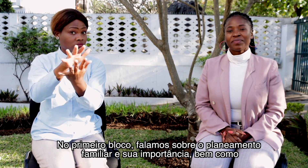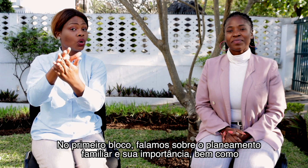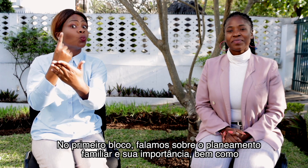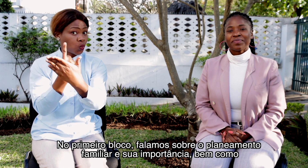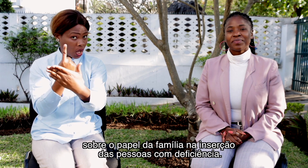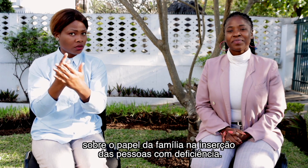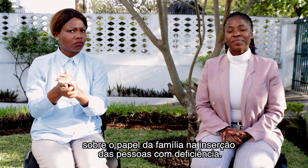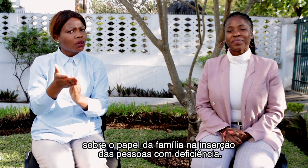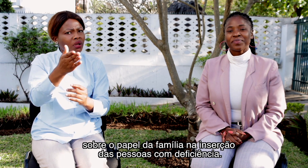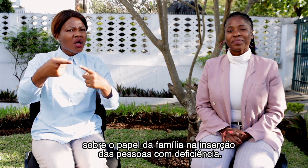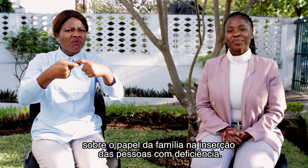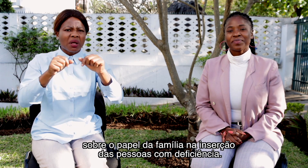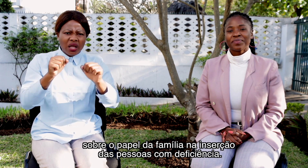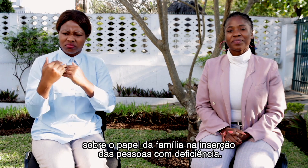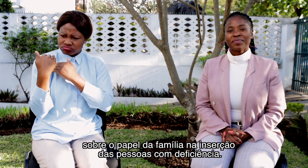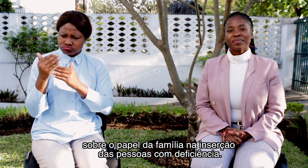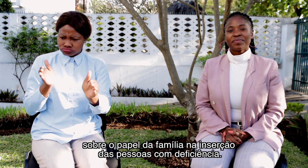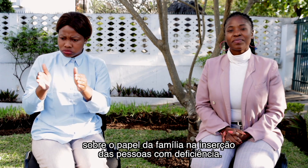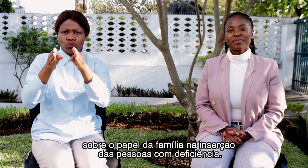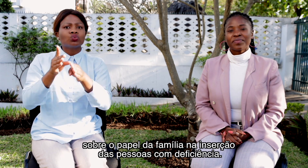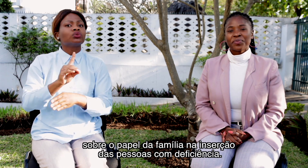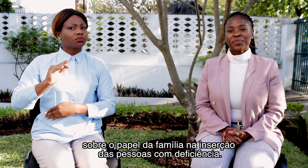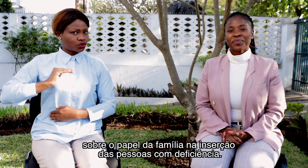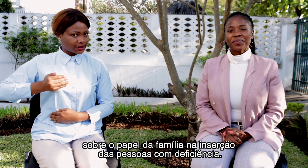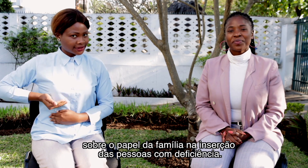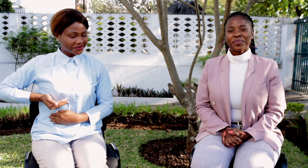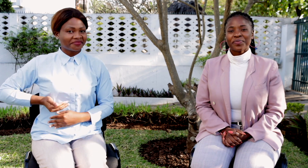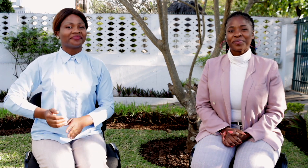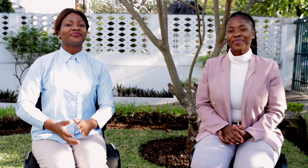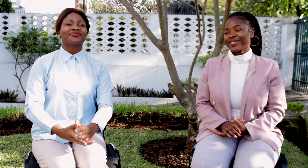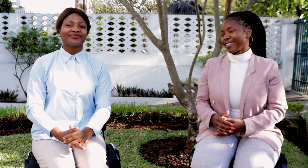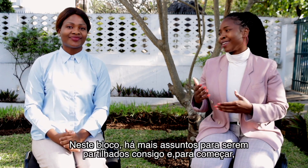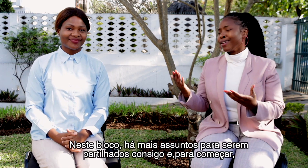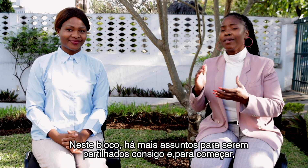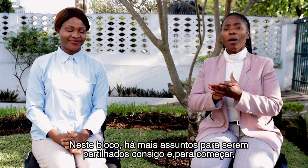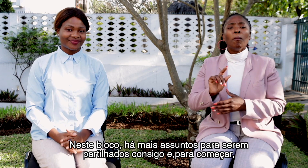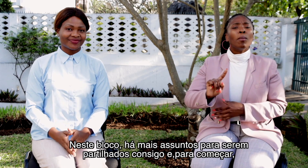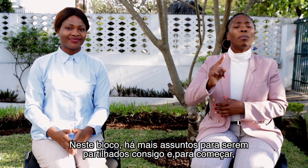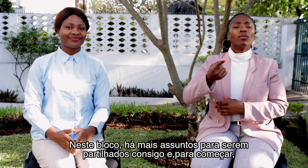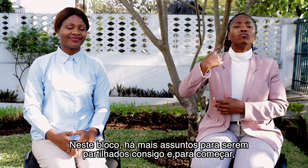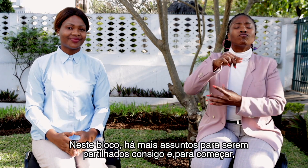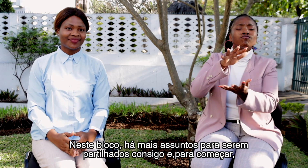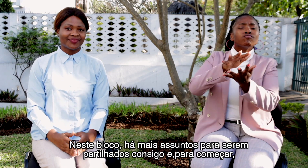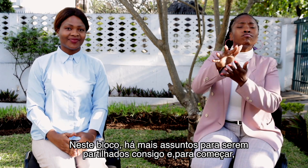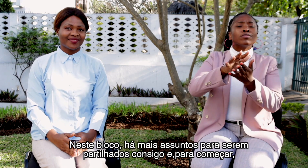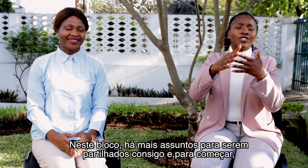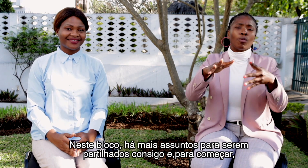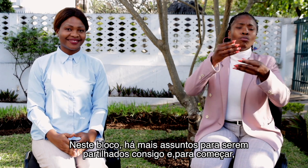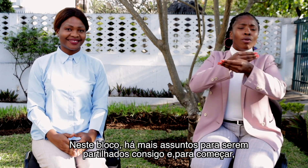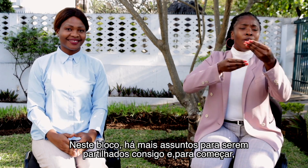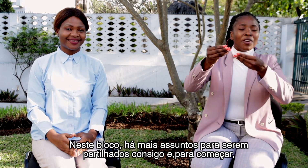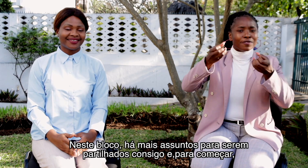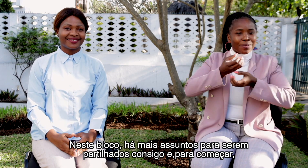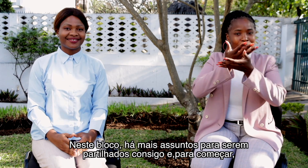importância, bem como sobre o papel da família na inserção das pessoas com deficiência. Neste bloco, há mais assuntos para